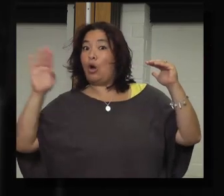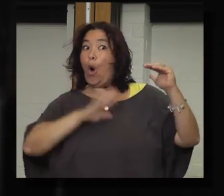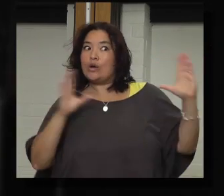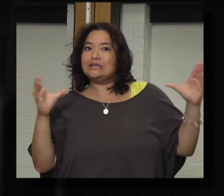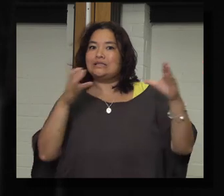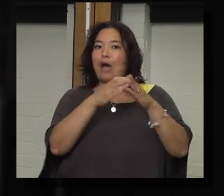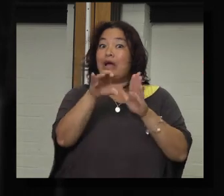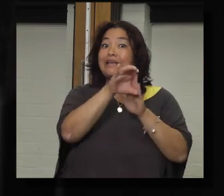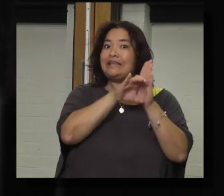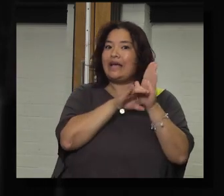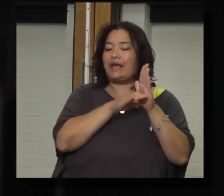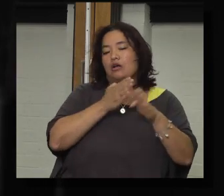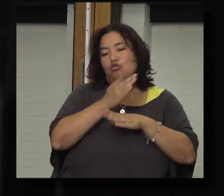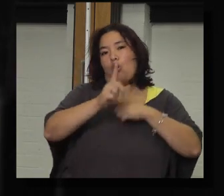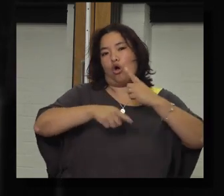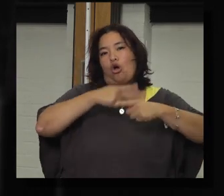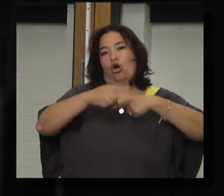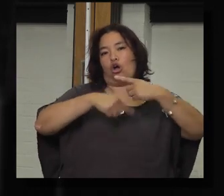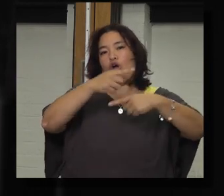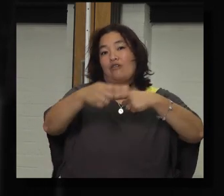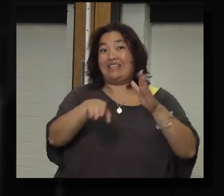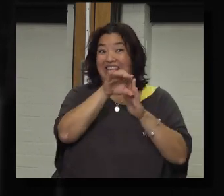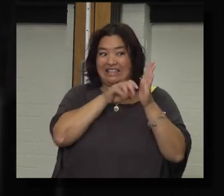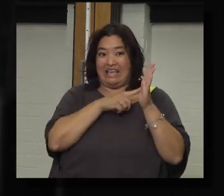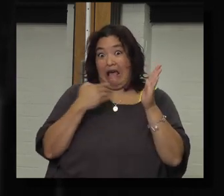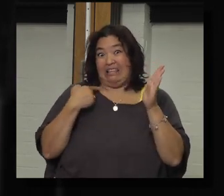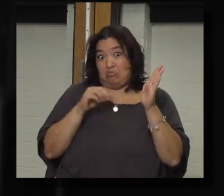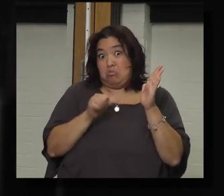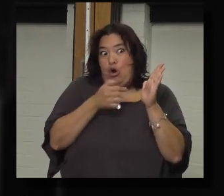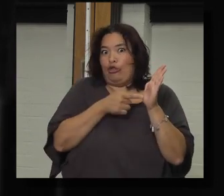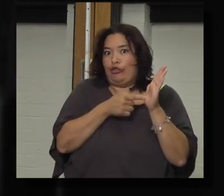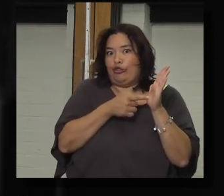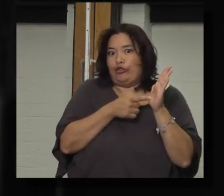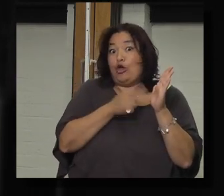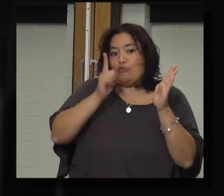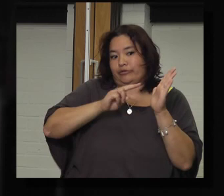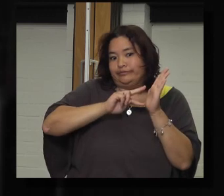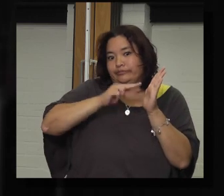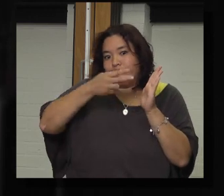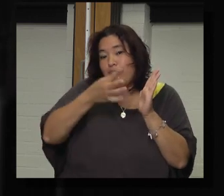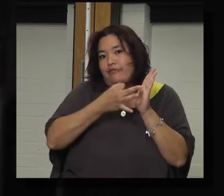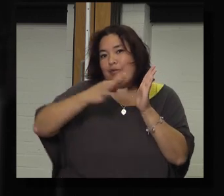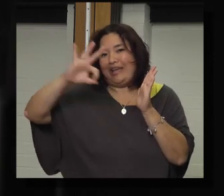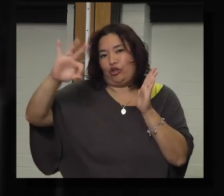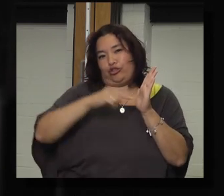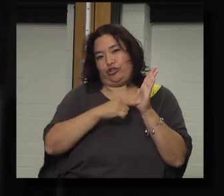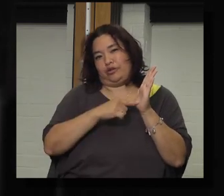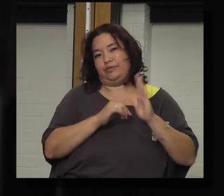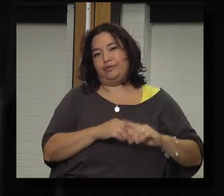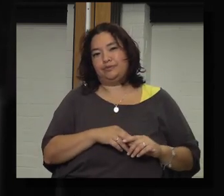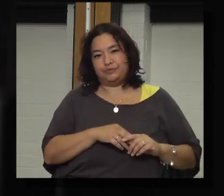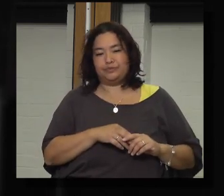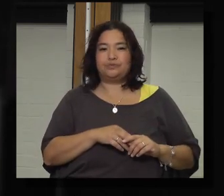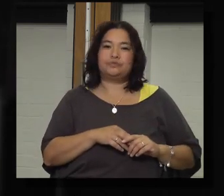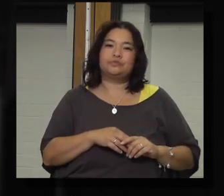en samen ook de criteria door te ontwikkelen. Want de criteria is eigenlijk aan het begin en dat zal ook weer gaan veranderen en